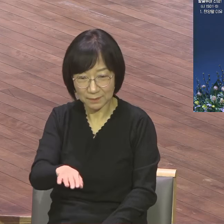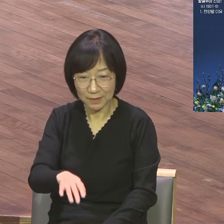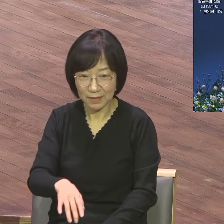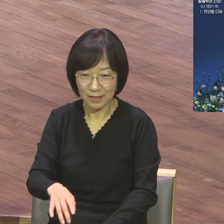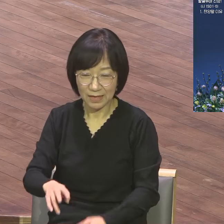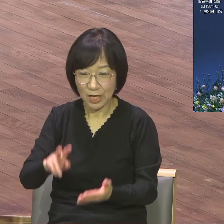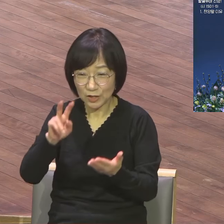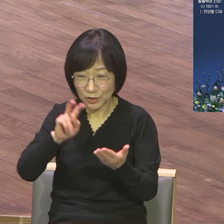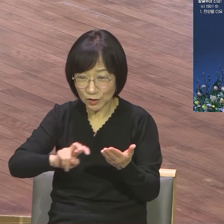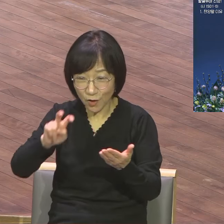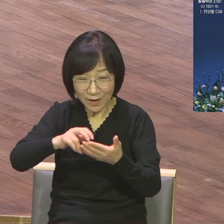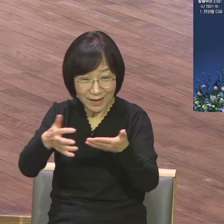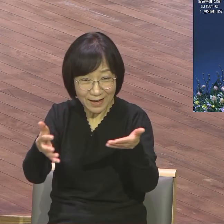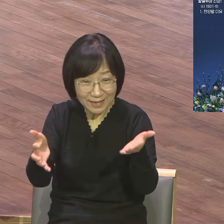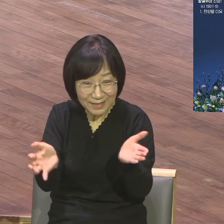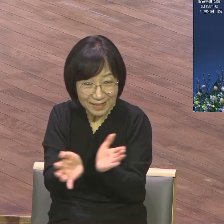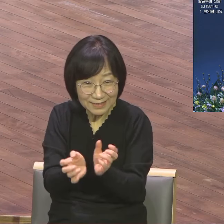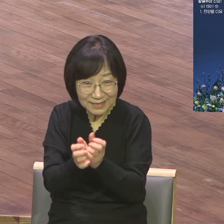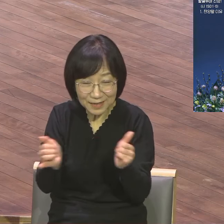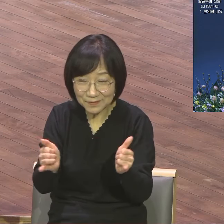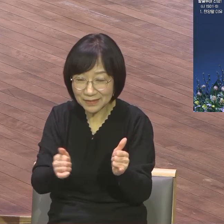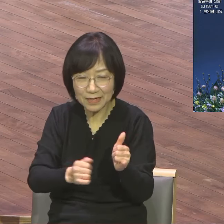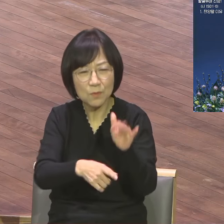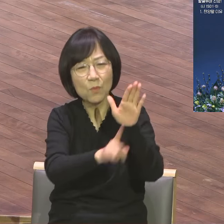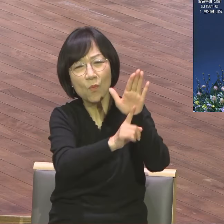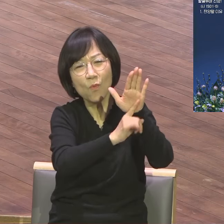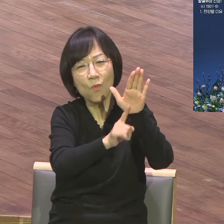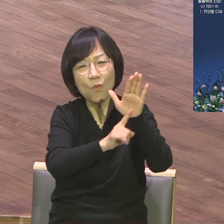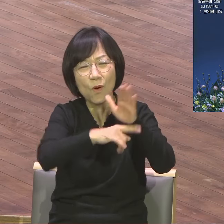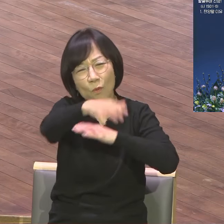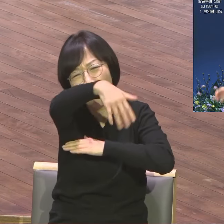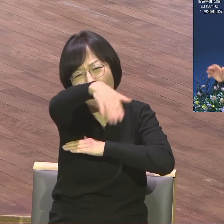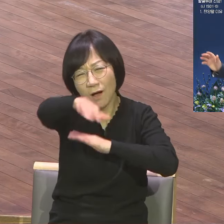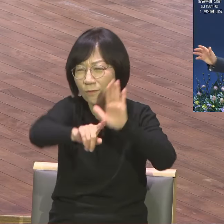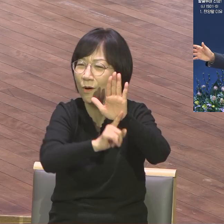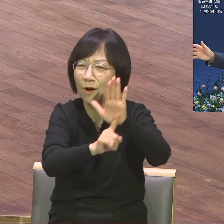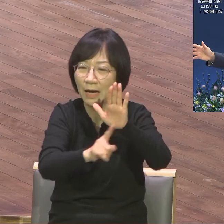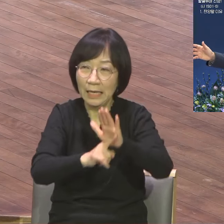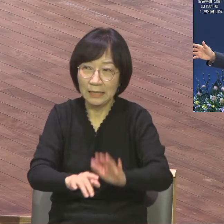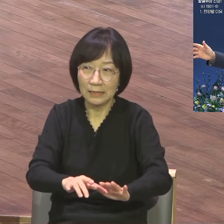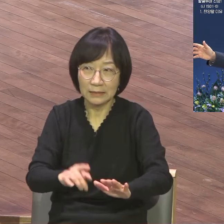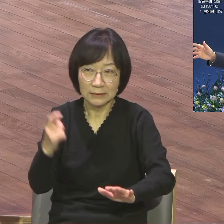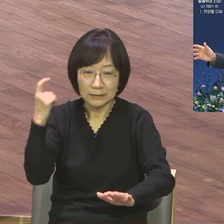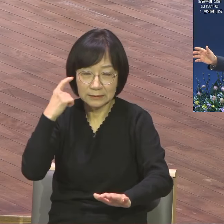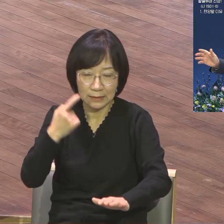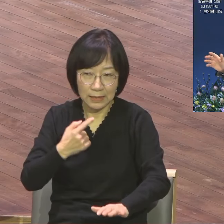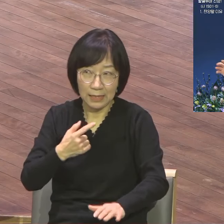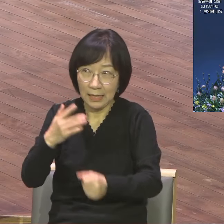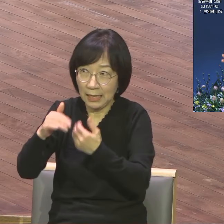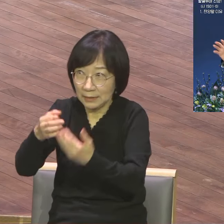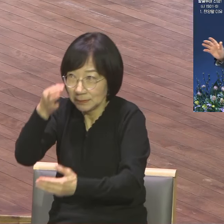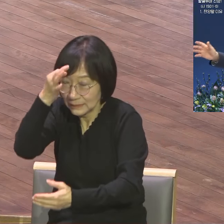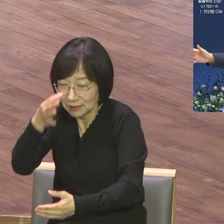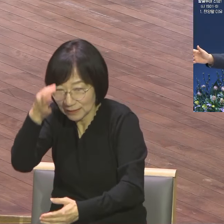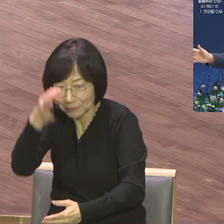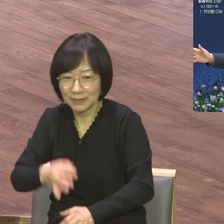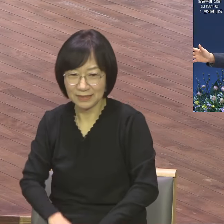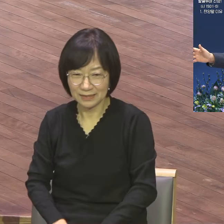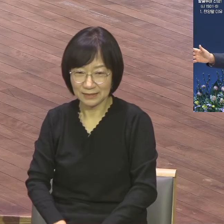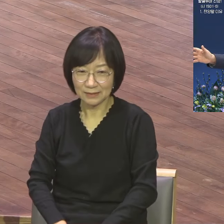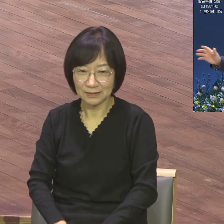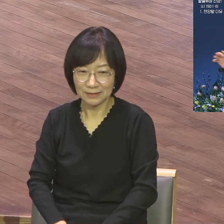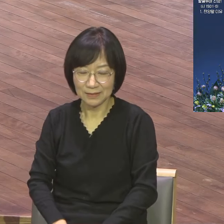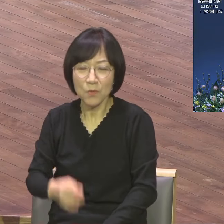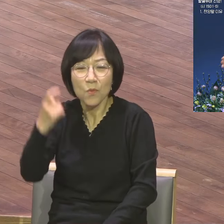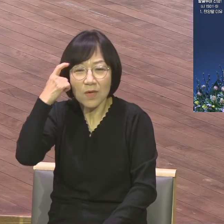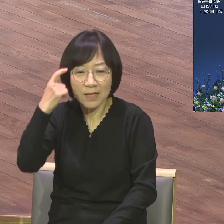자체가 얼마나 부끄럽고 죄송한지 몰라요. 하나님 앞에 찬양대가 차고 넘쳐야 돼요. 막 서로 오겠다고 찬양대 서로 가야